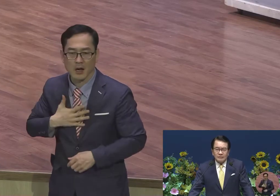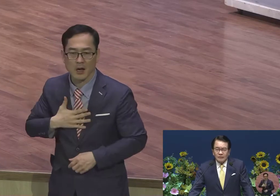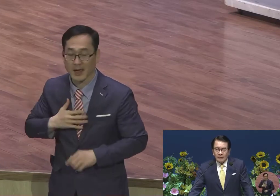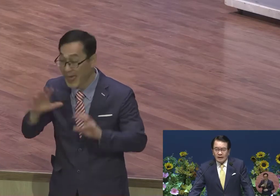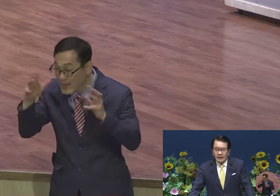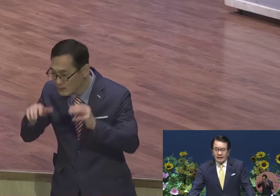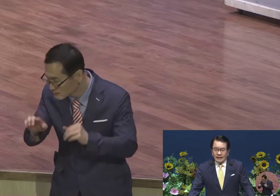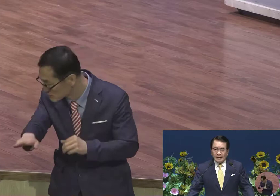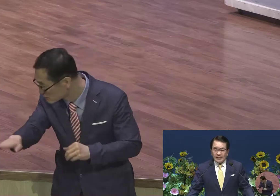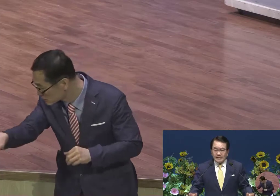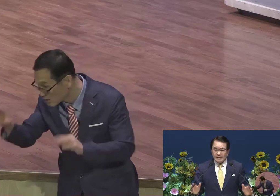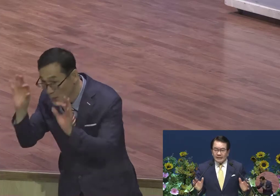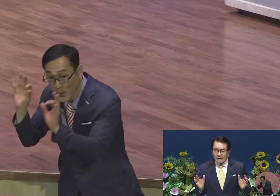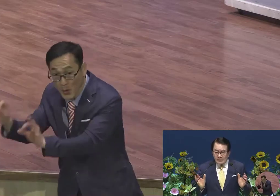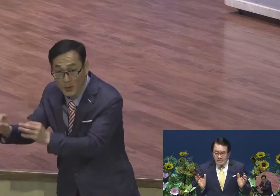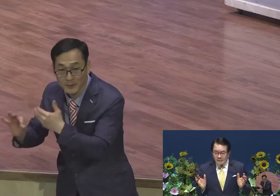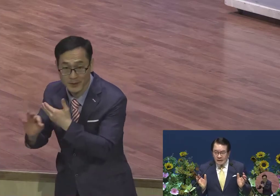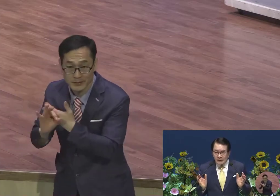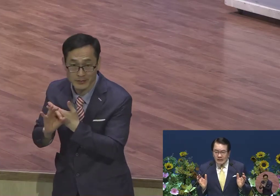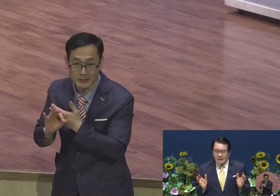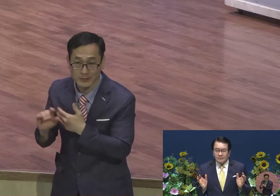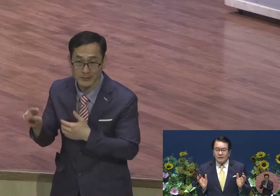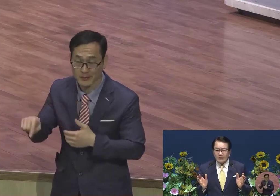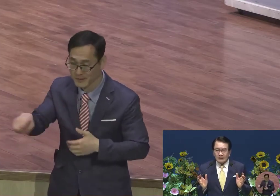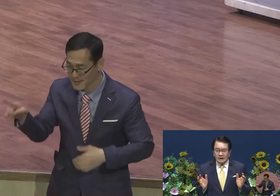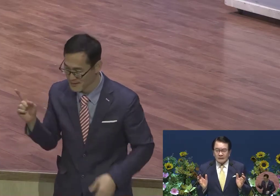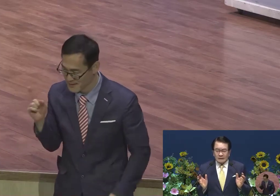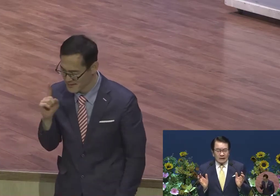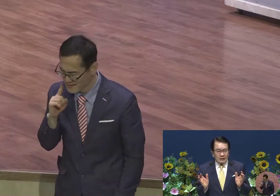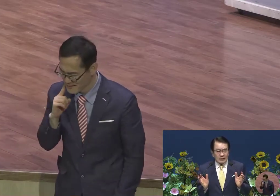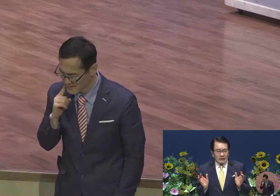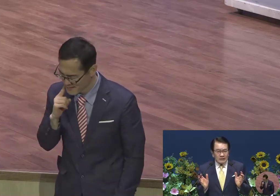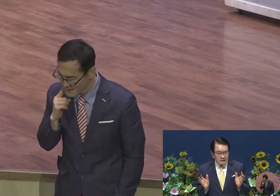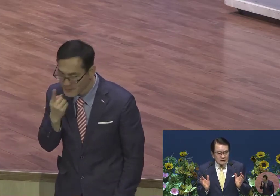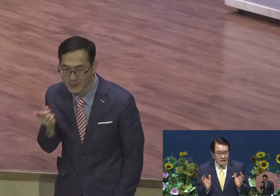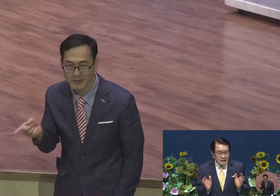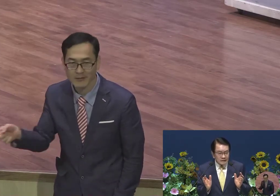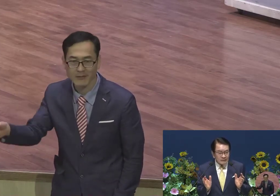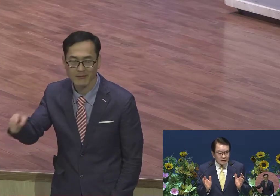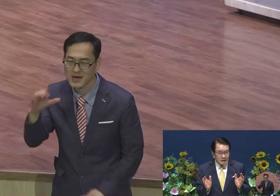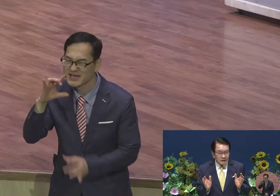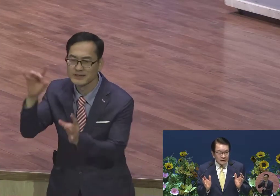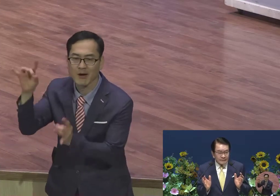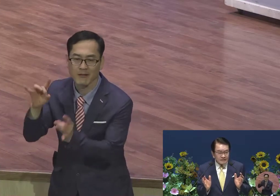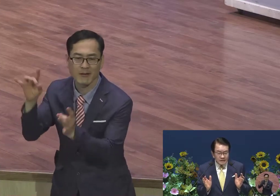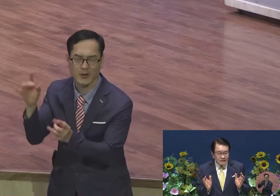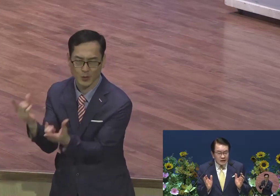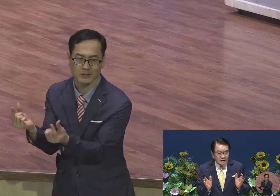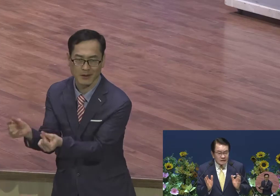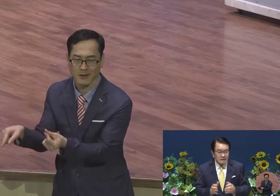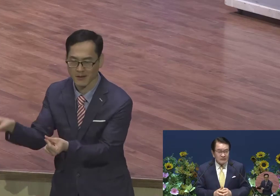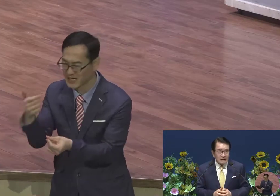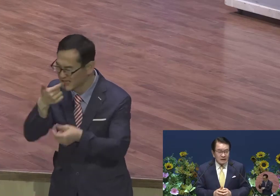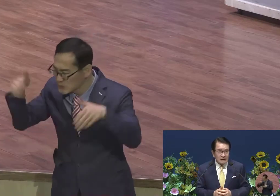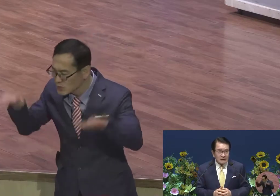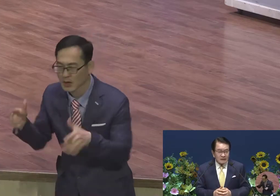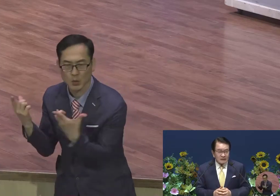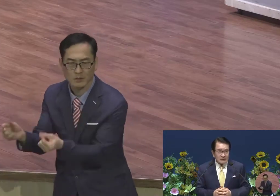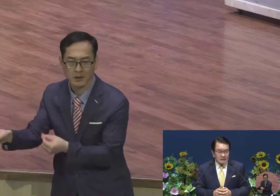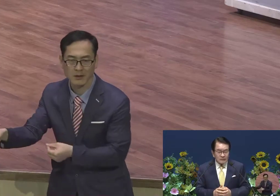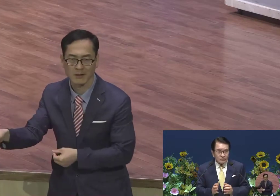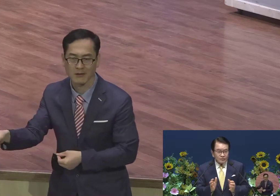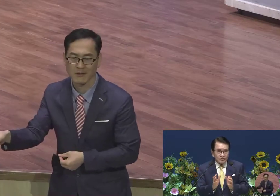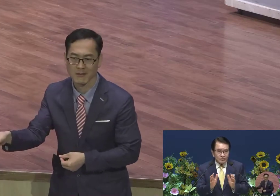애들 보면요. 애들이 얼마나 예쁜가 하니까. 이야 인형 같아 인형. 천사 같아 천사.